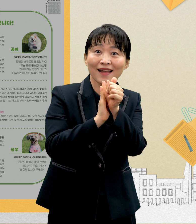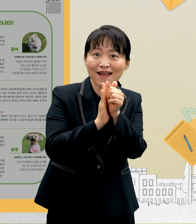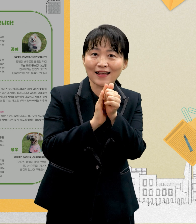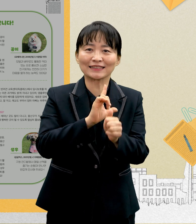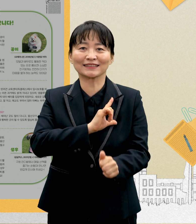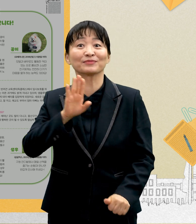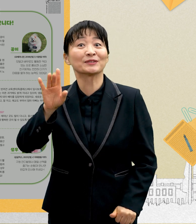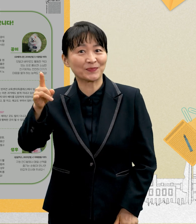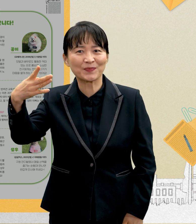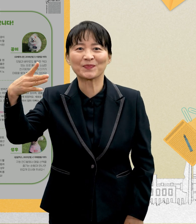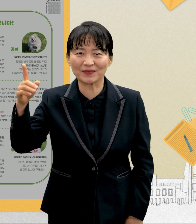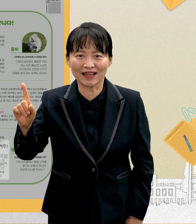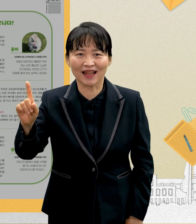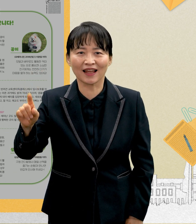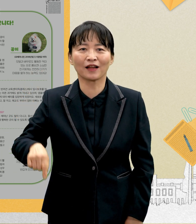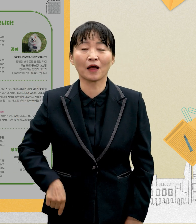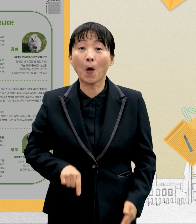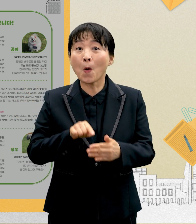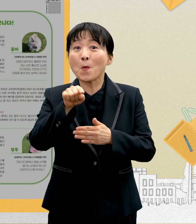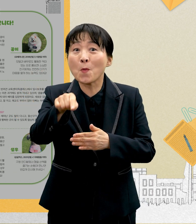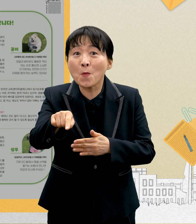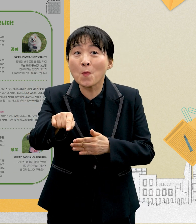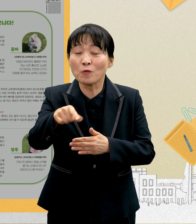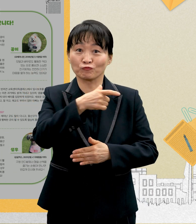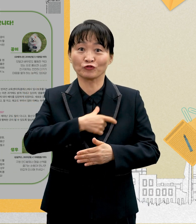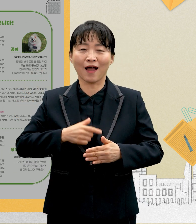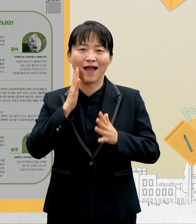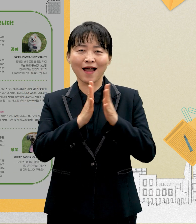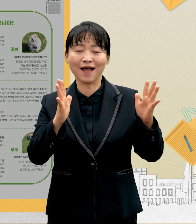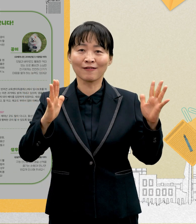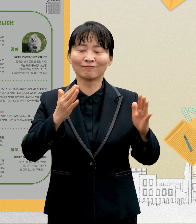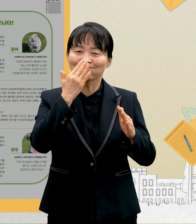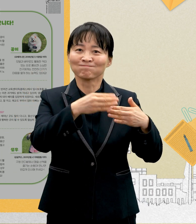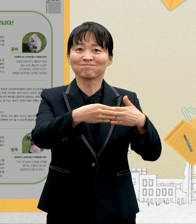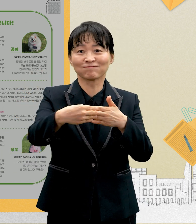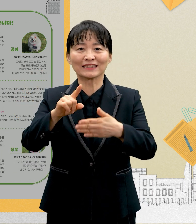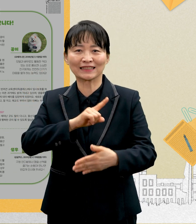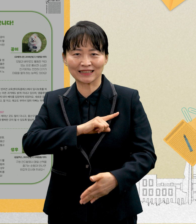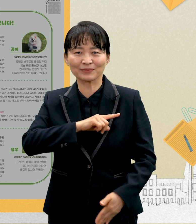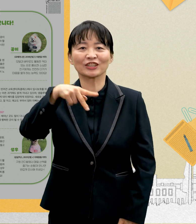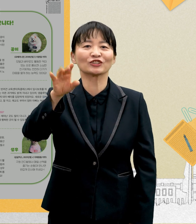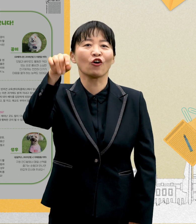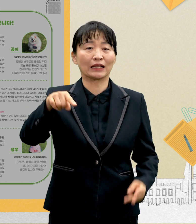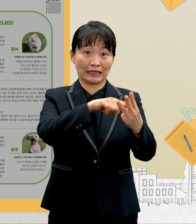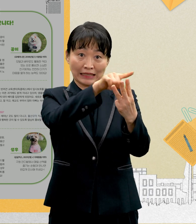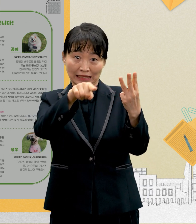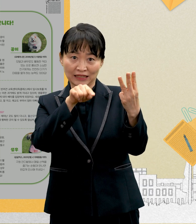베타, 구청 잔디밭을 매일 산책하는 순둥이 성우가 바로 그 주인공들인데요.